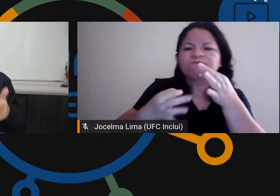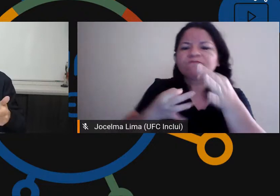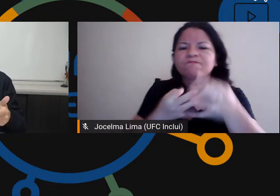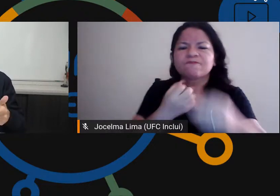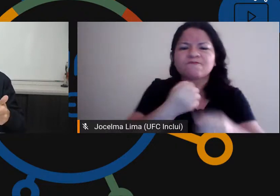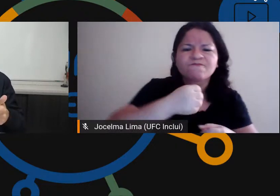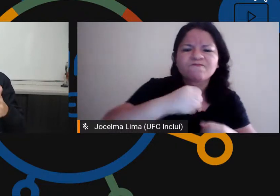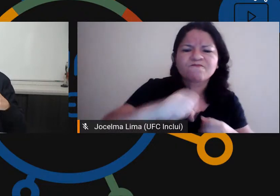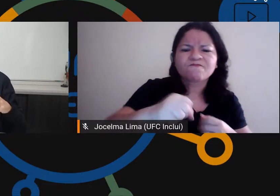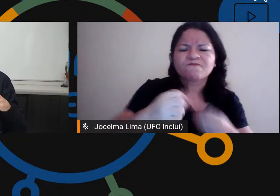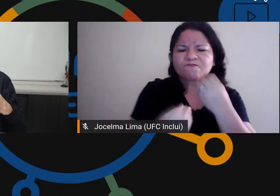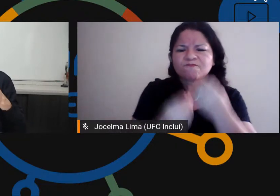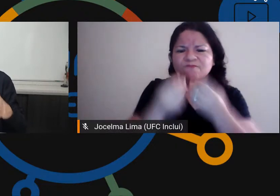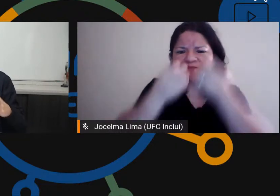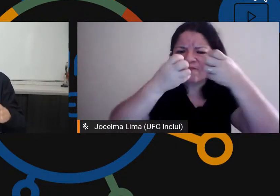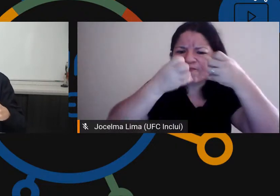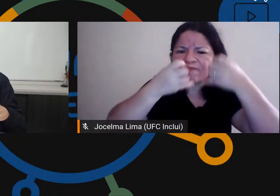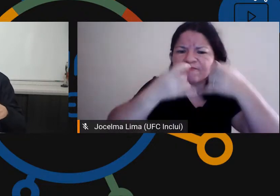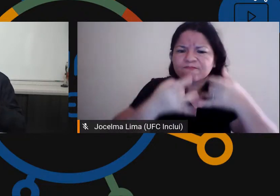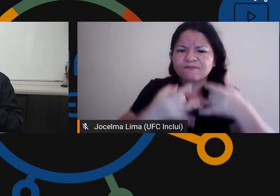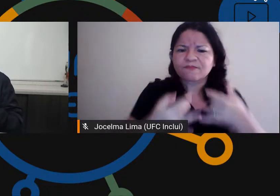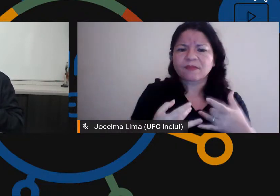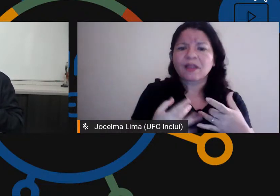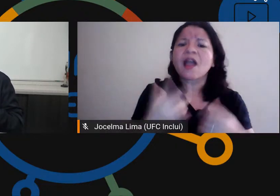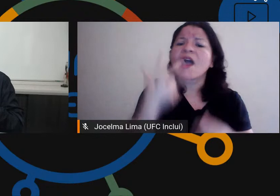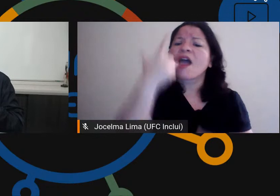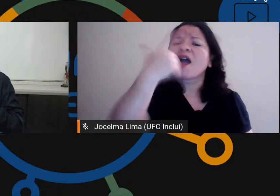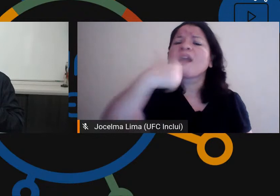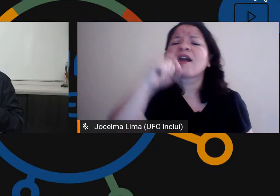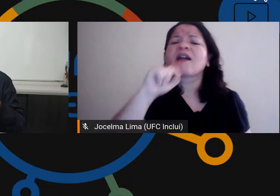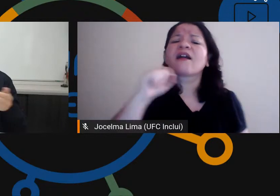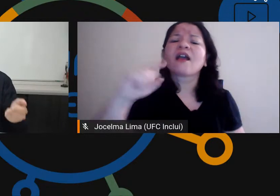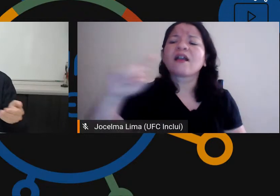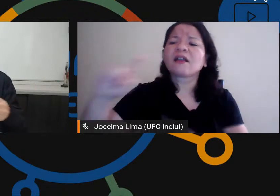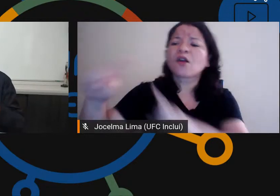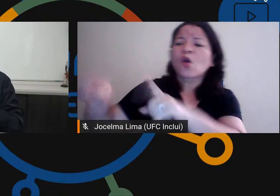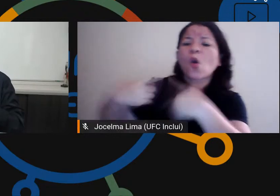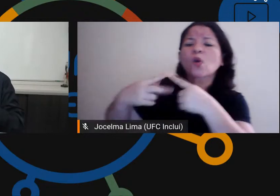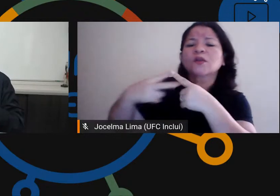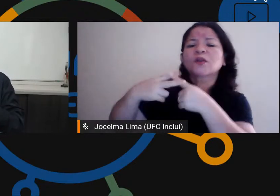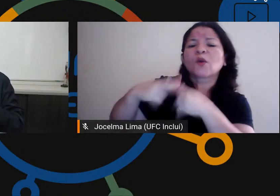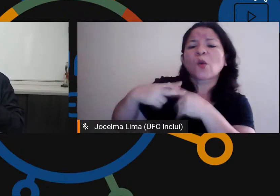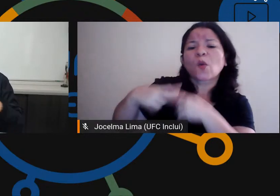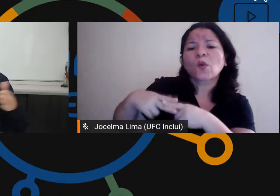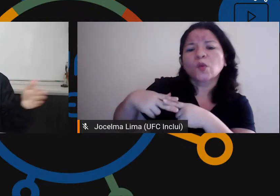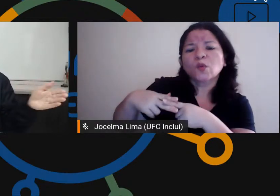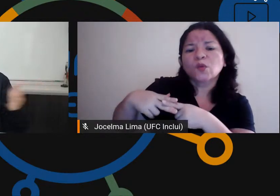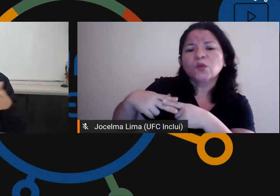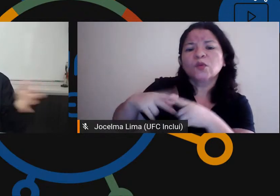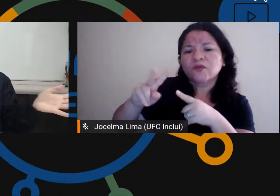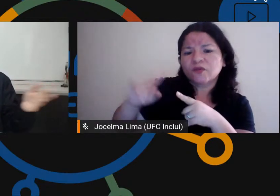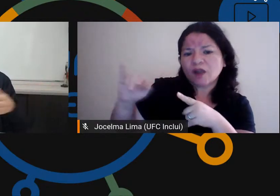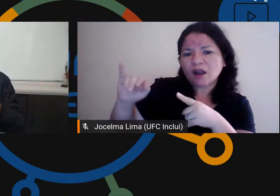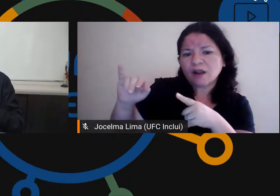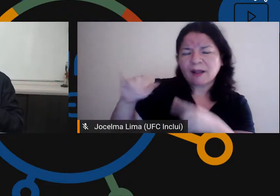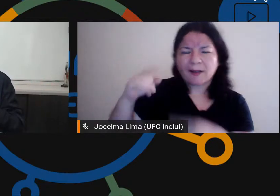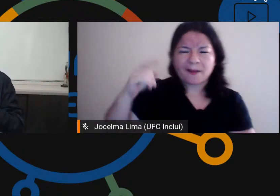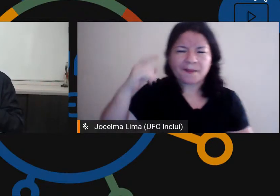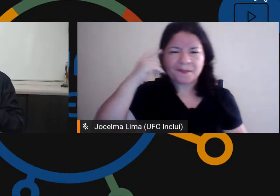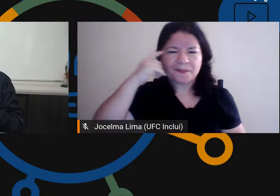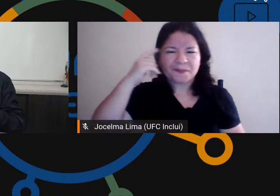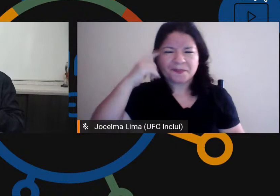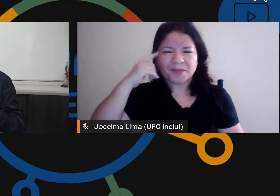dizer específico. Quem vai nos corrigir? É ilusão ou populismo achar que isso vai ser